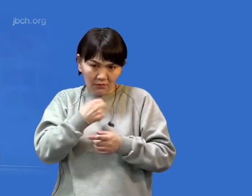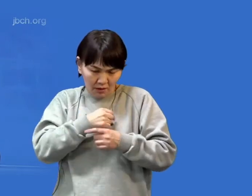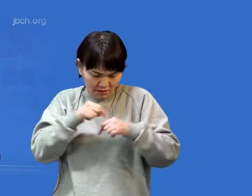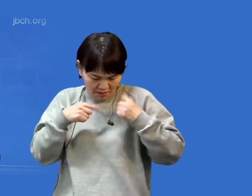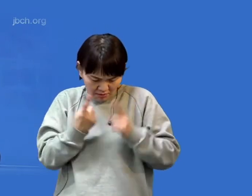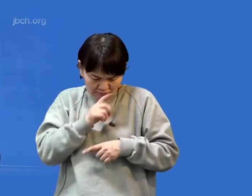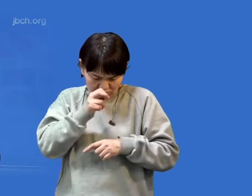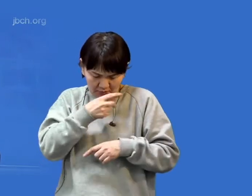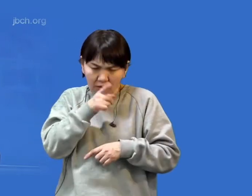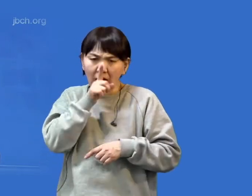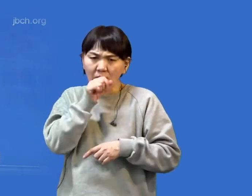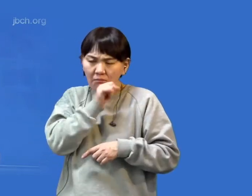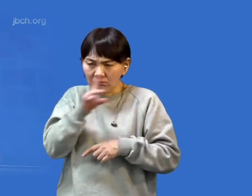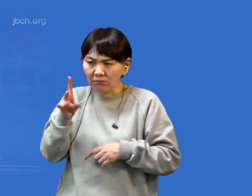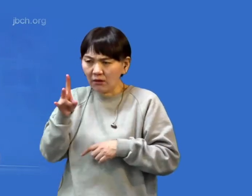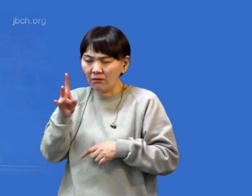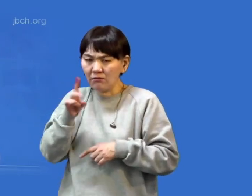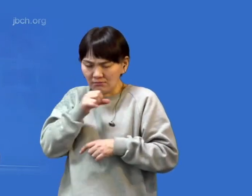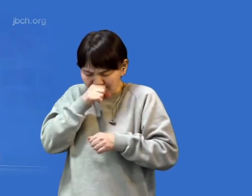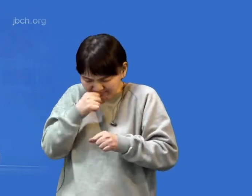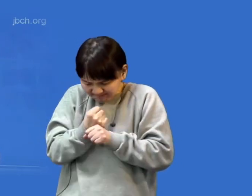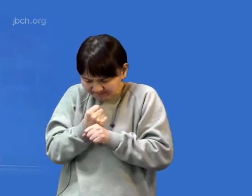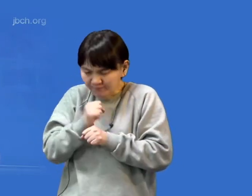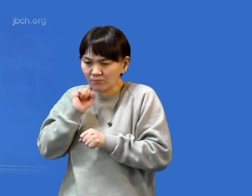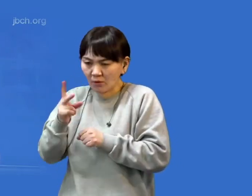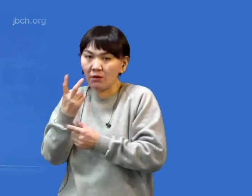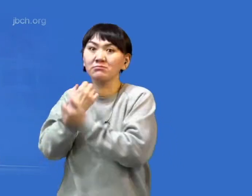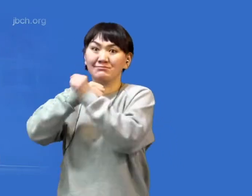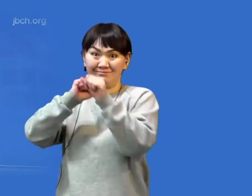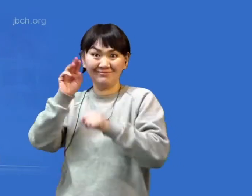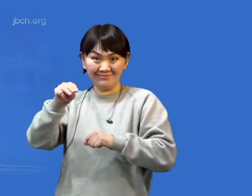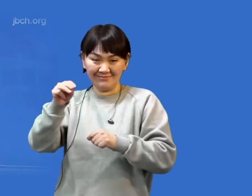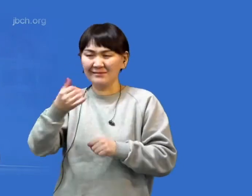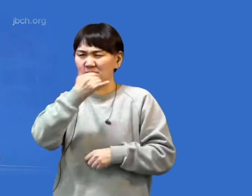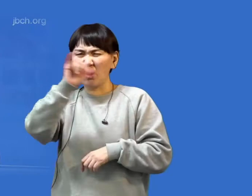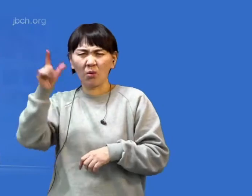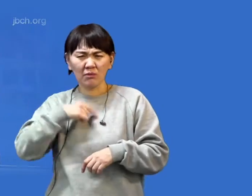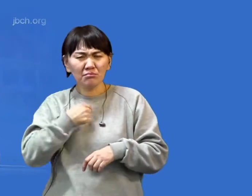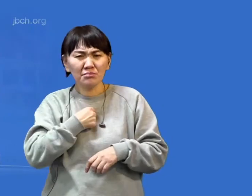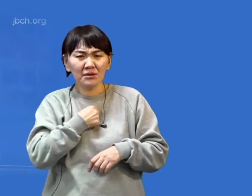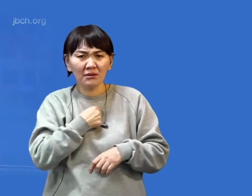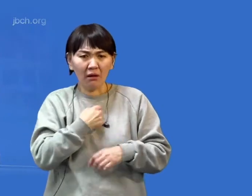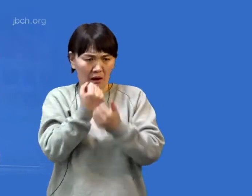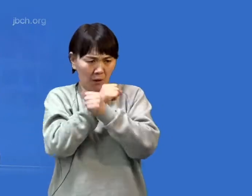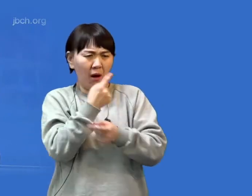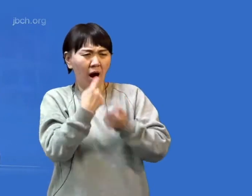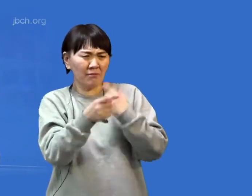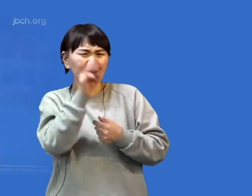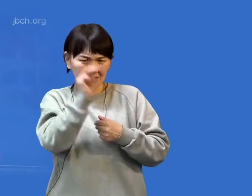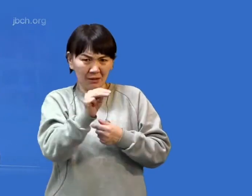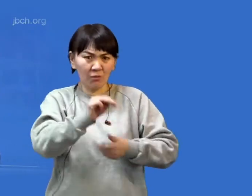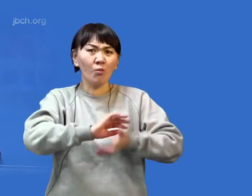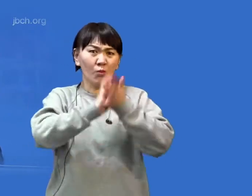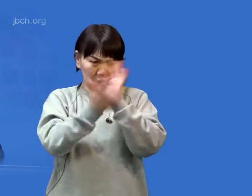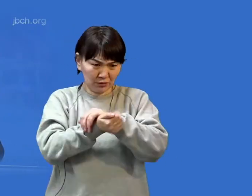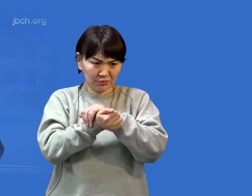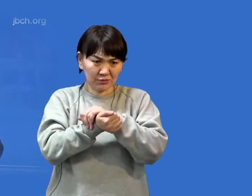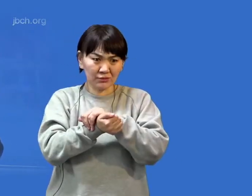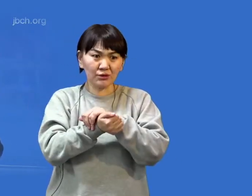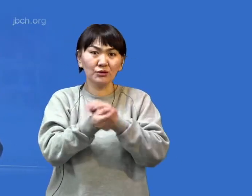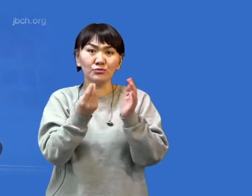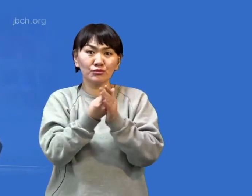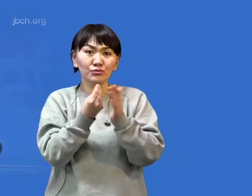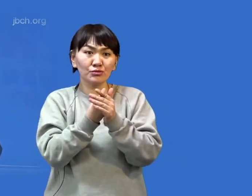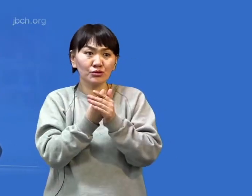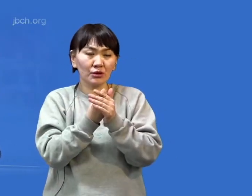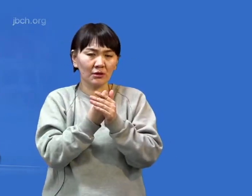хэрнээ аврагдаж чадахгүй байна вэ гэдэг. Жишээ шалтгаан байлгүй яах вэ? Чин сэтгэлээсээ аврагдахыг хүсн тэмүүлэх хэрэгтэй үсттэй. Цангасан